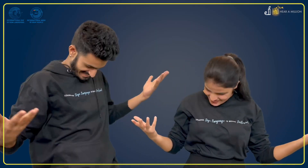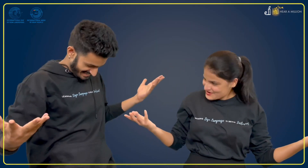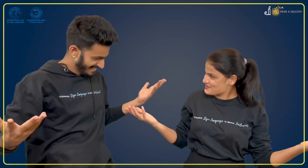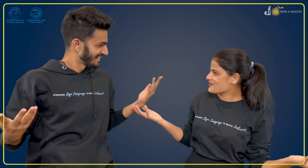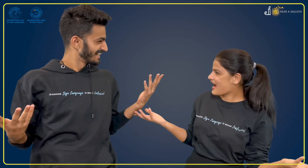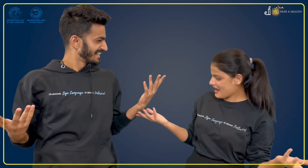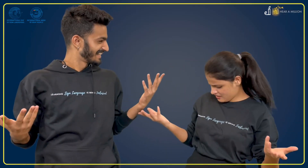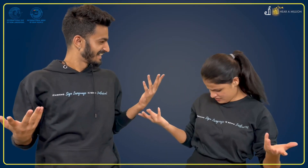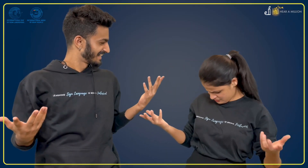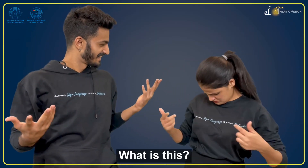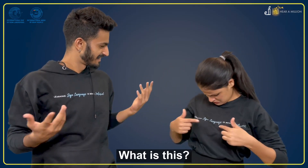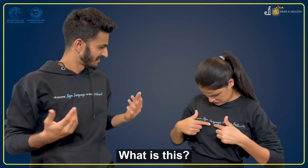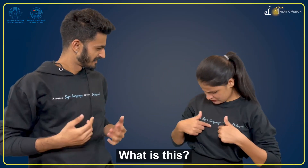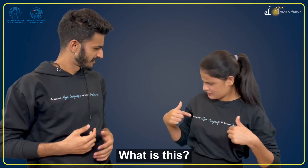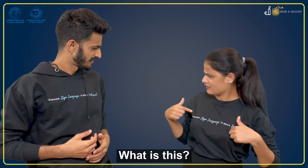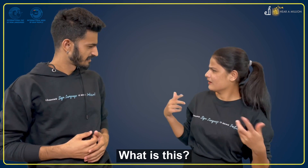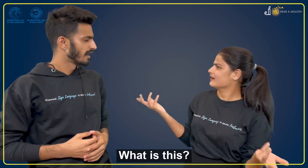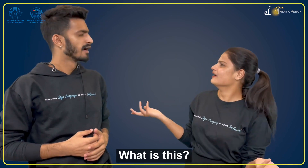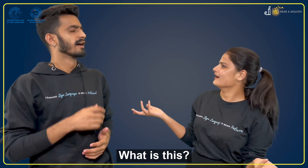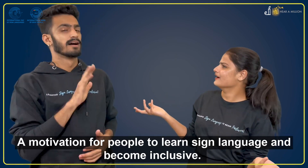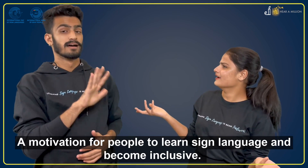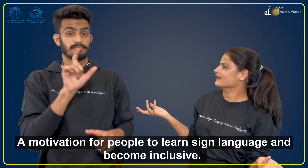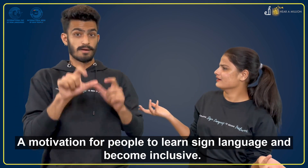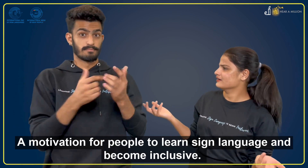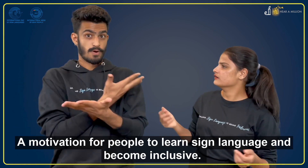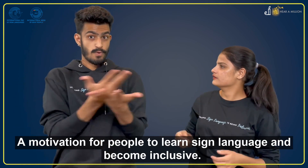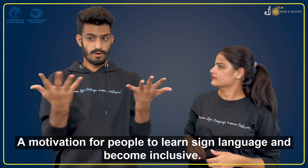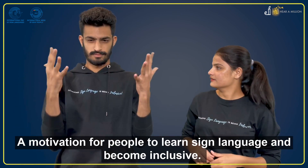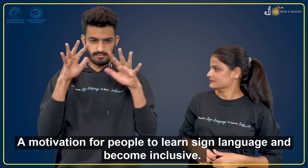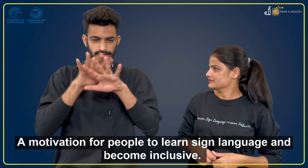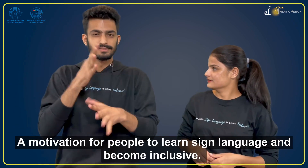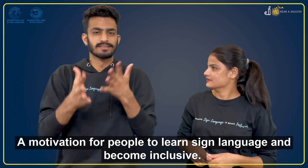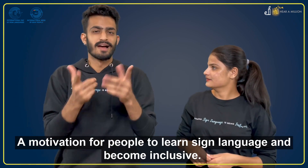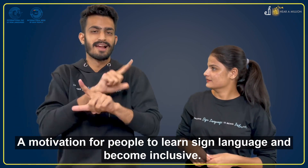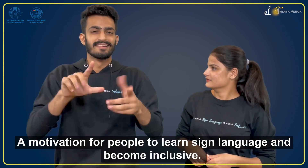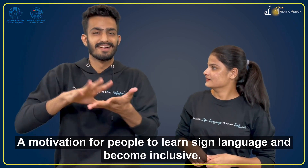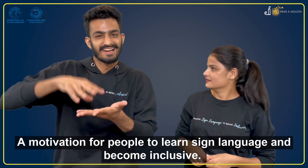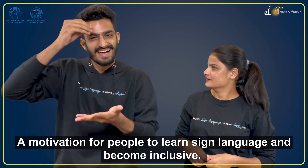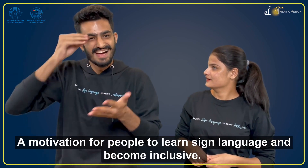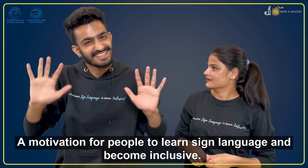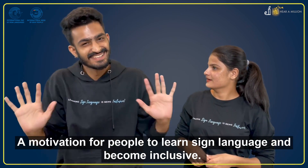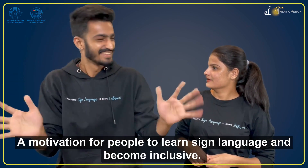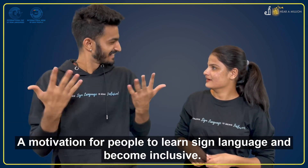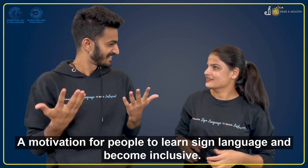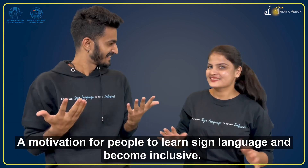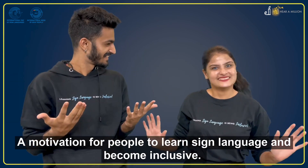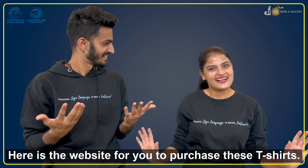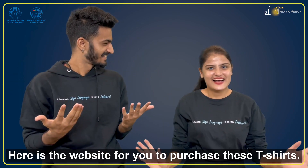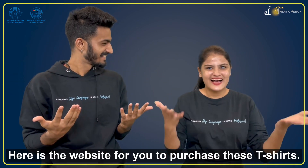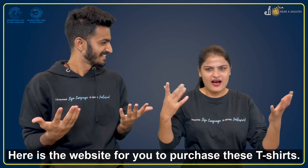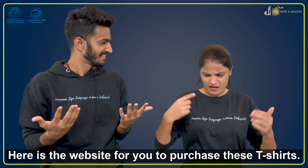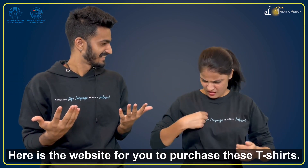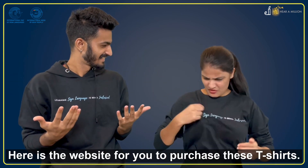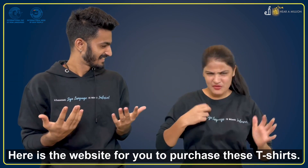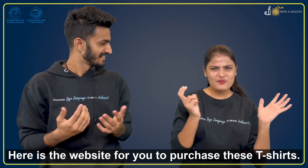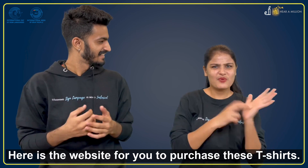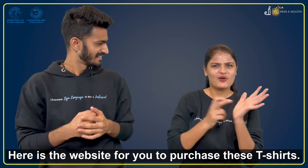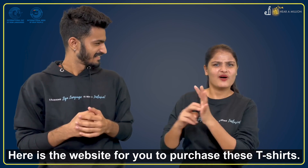यह क्या है यह लोगों के लिए यह सीखने और समावेशी बनने की प्रेरणा यह व्यवसाय